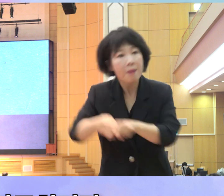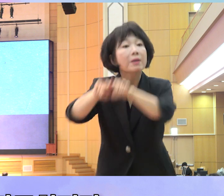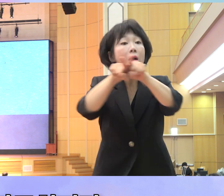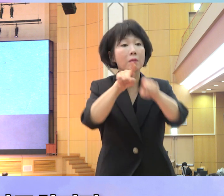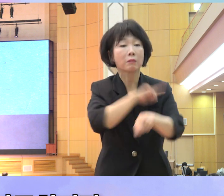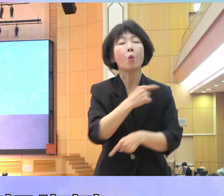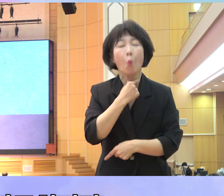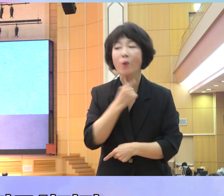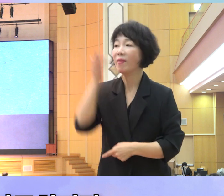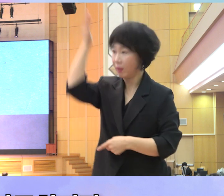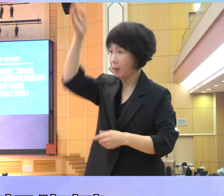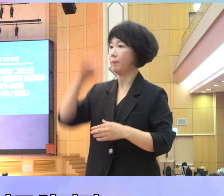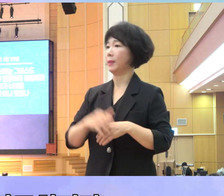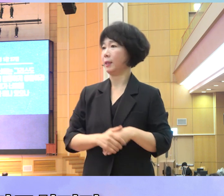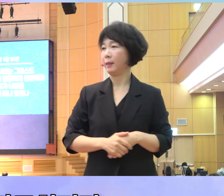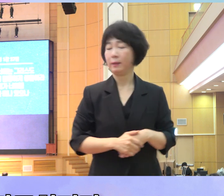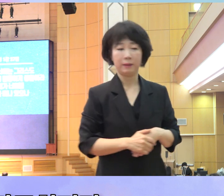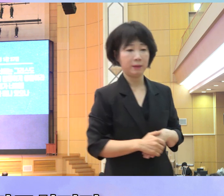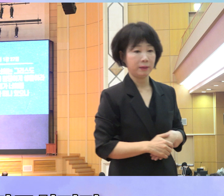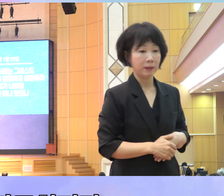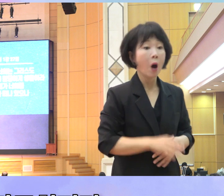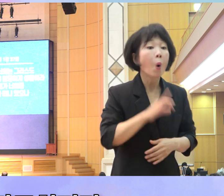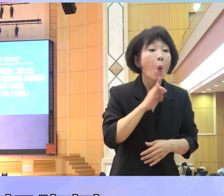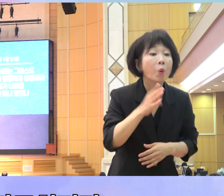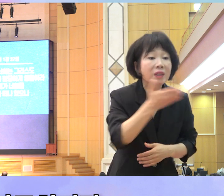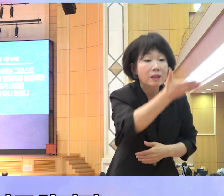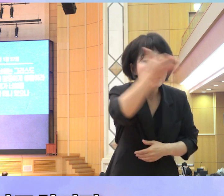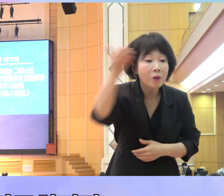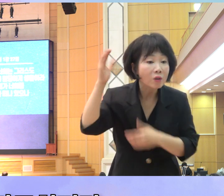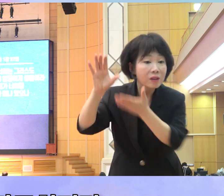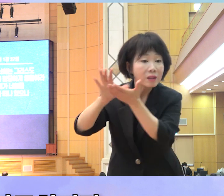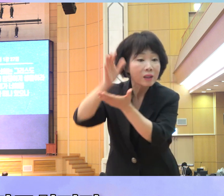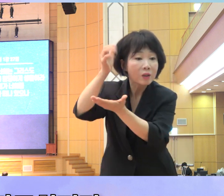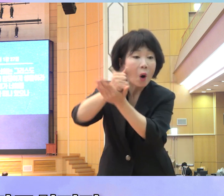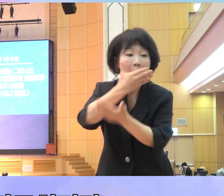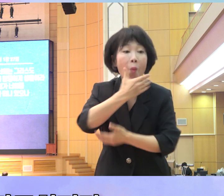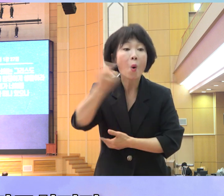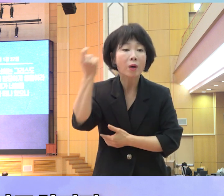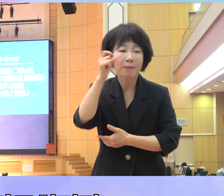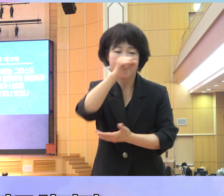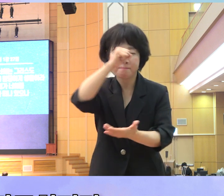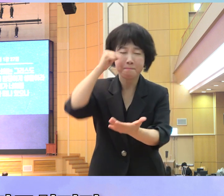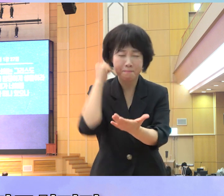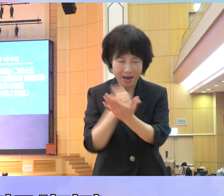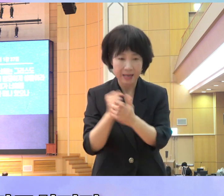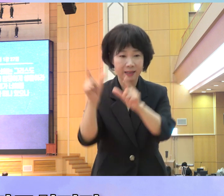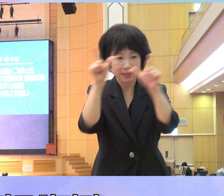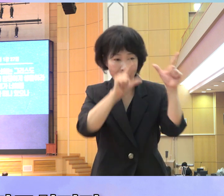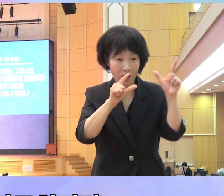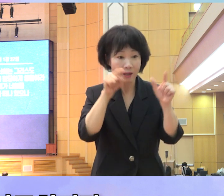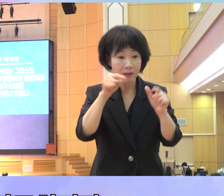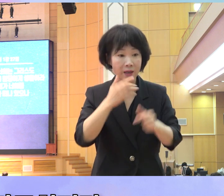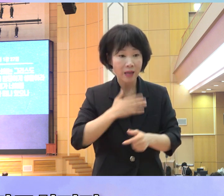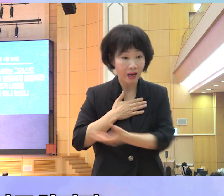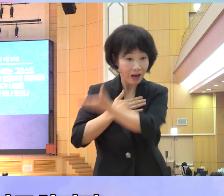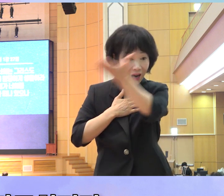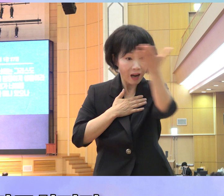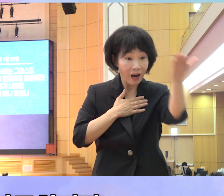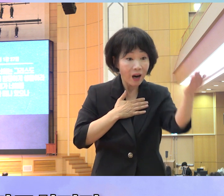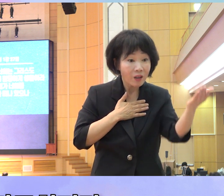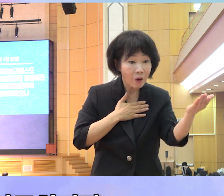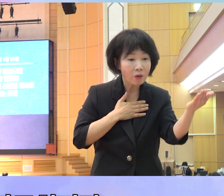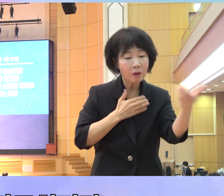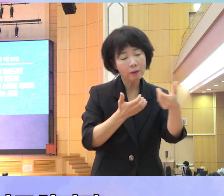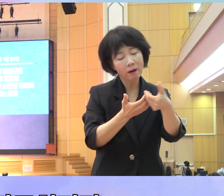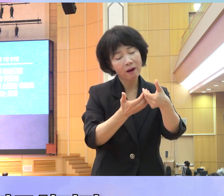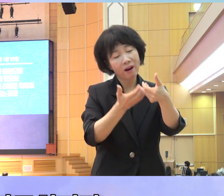빌립보서 1장 27절 읽고 마치겠습니다. 오직 너희는 그리스도 복음에 합당하게 생활하라. 이는 내가 너희를